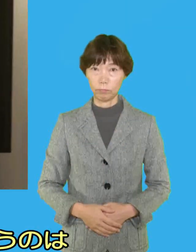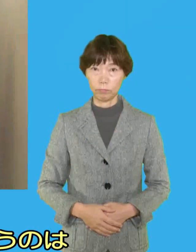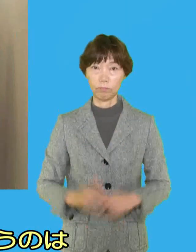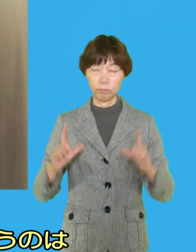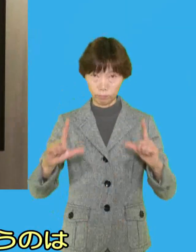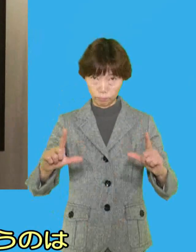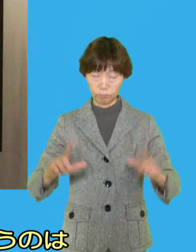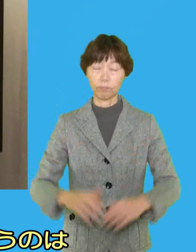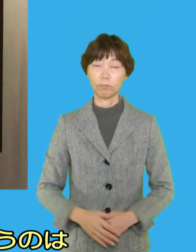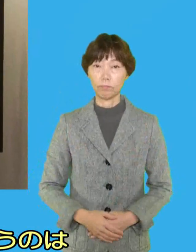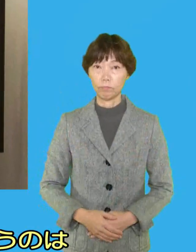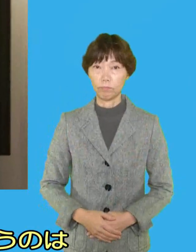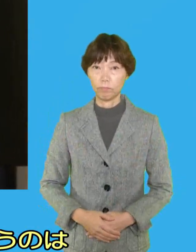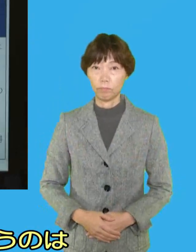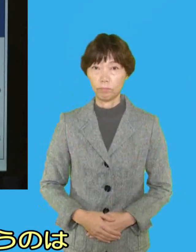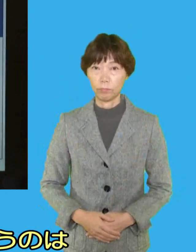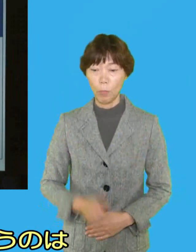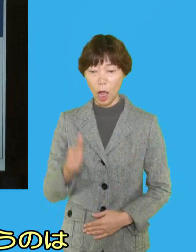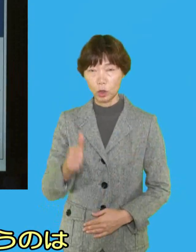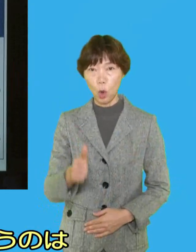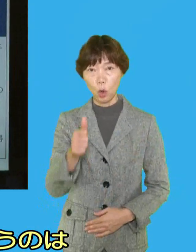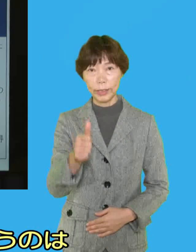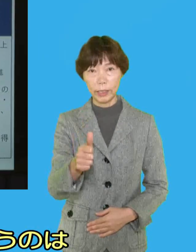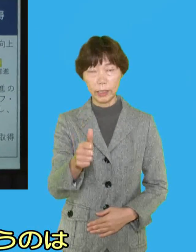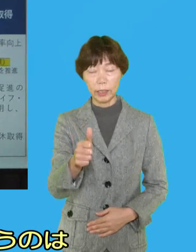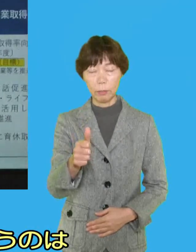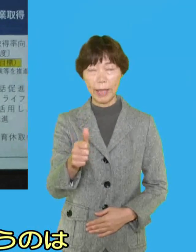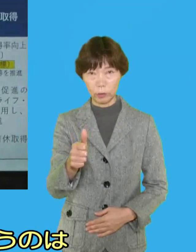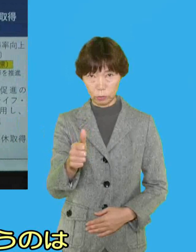の承認の目安というのは、